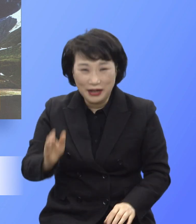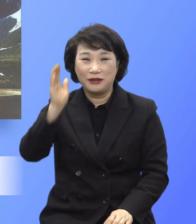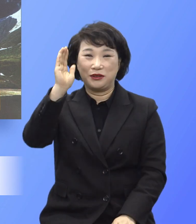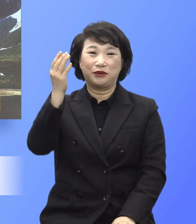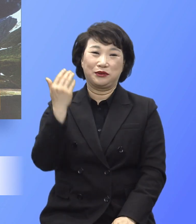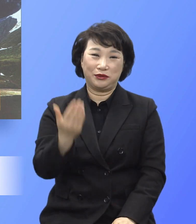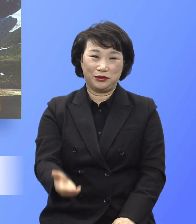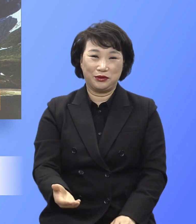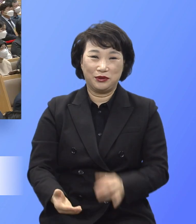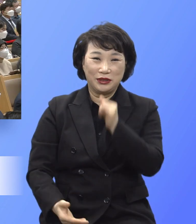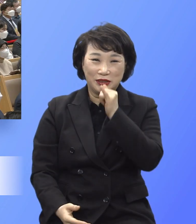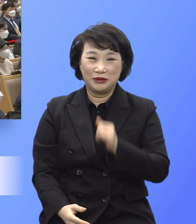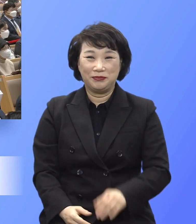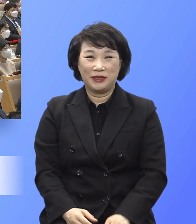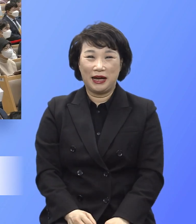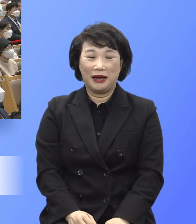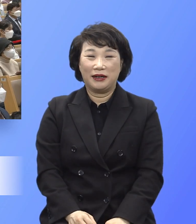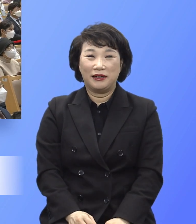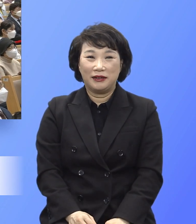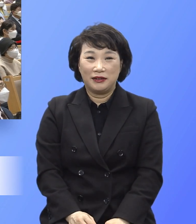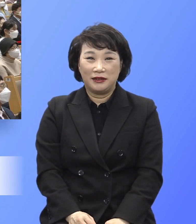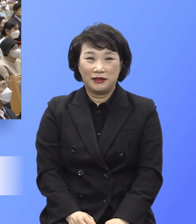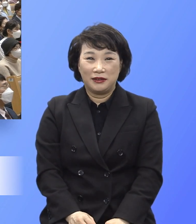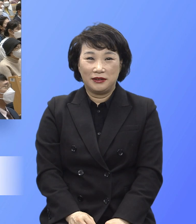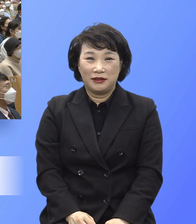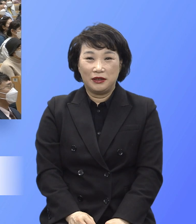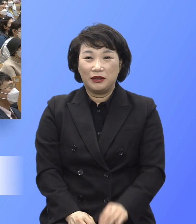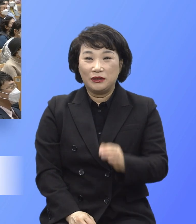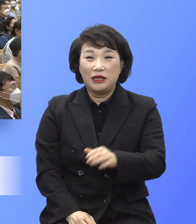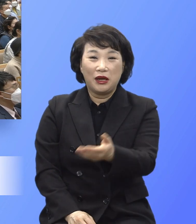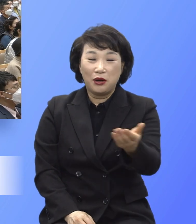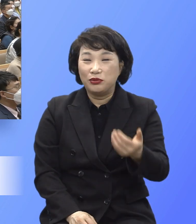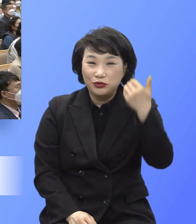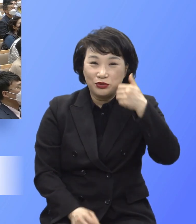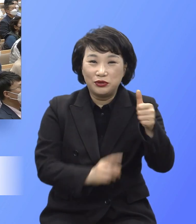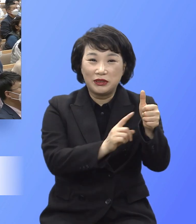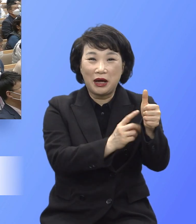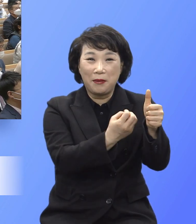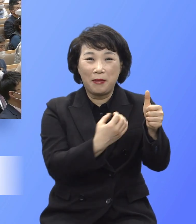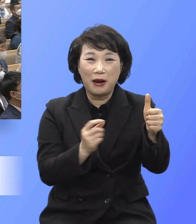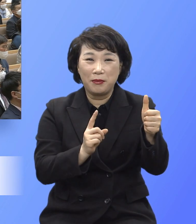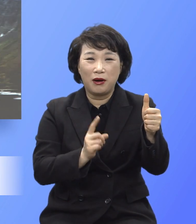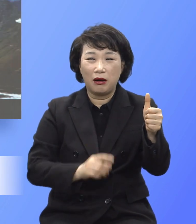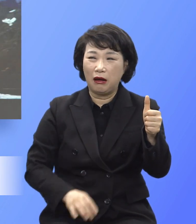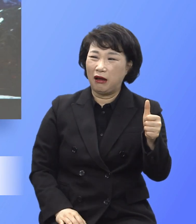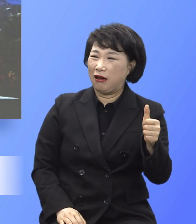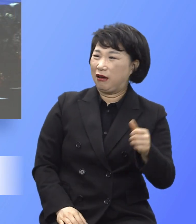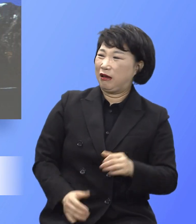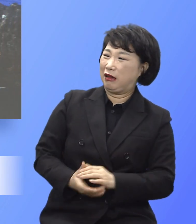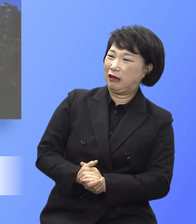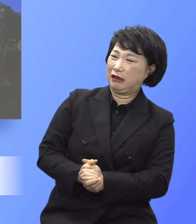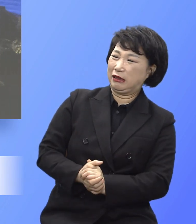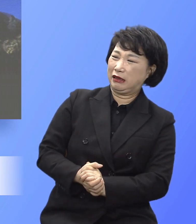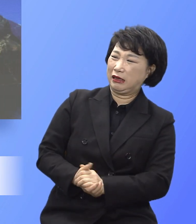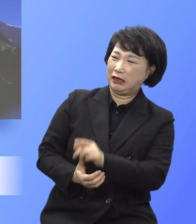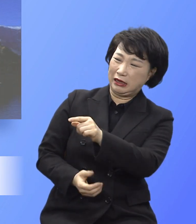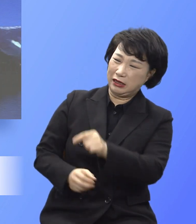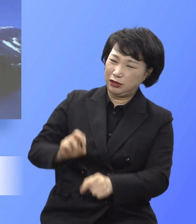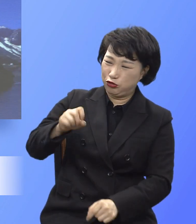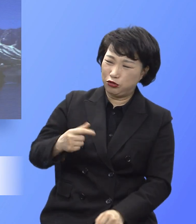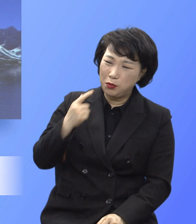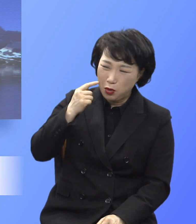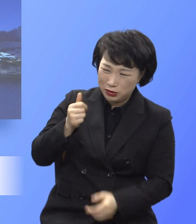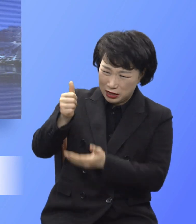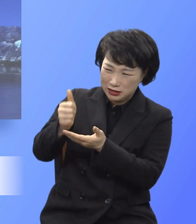때마다 말하고 있는 것이라고. 근데 어떤 사람은 말합니다. 야, 윤석전